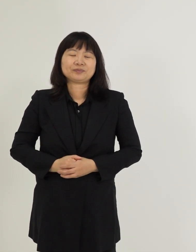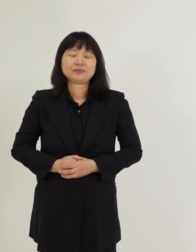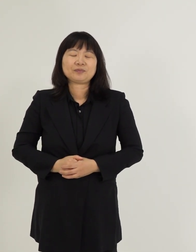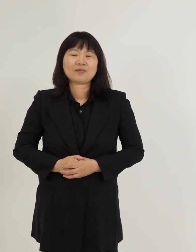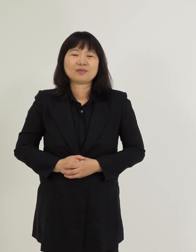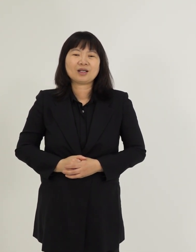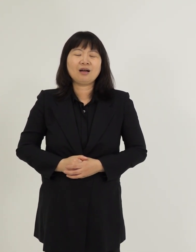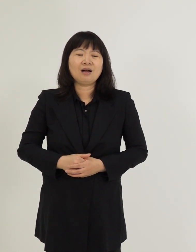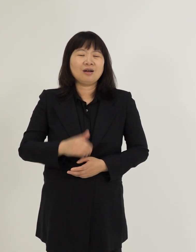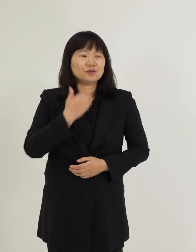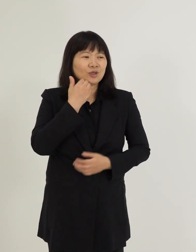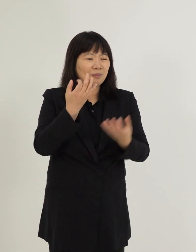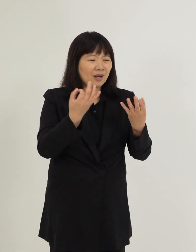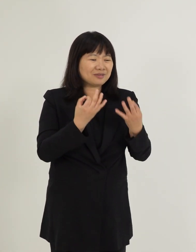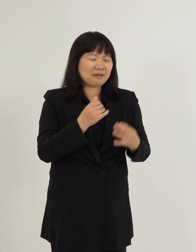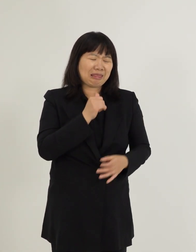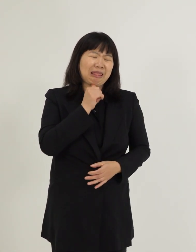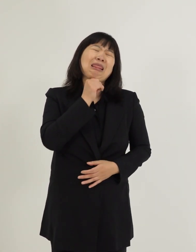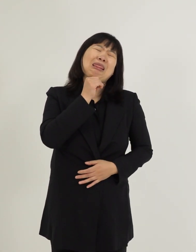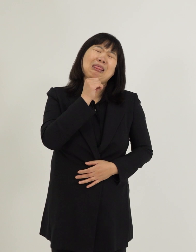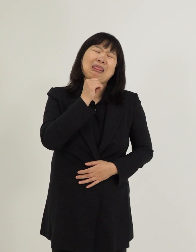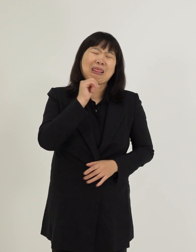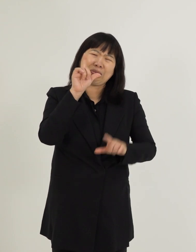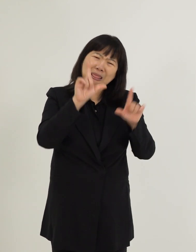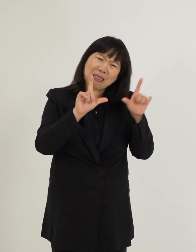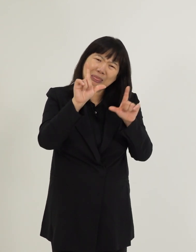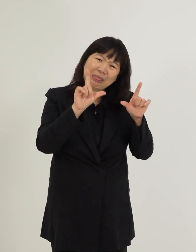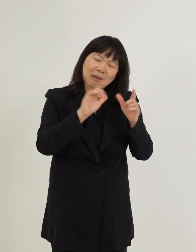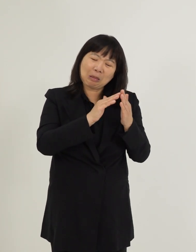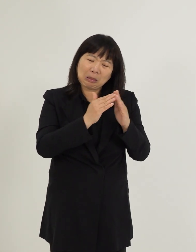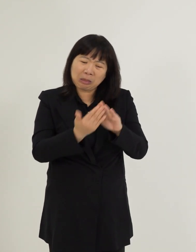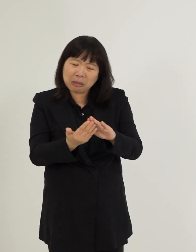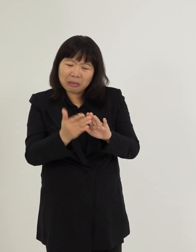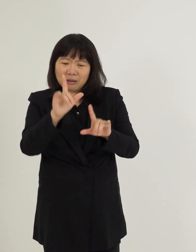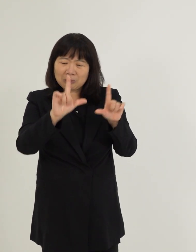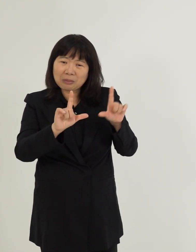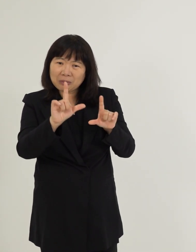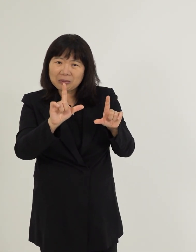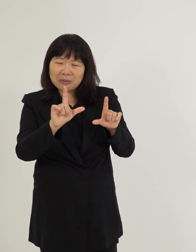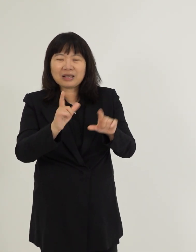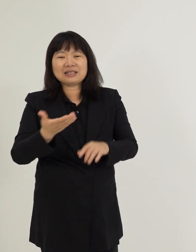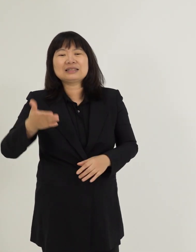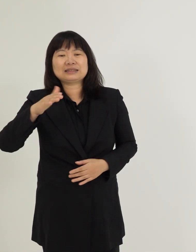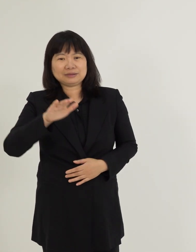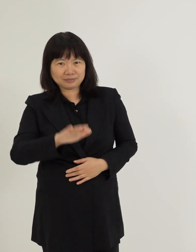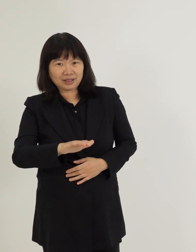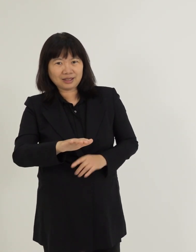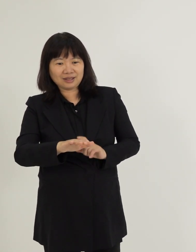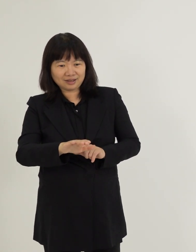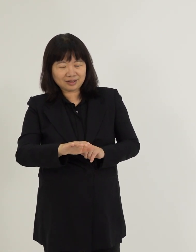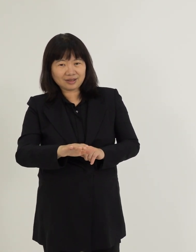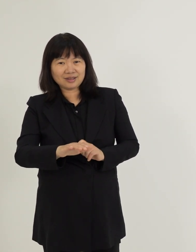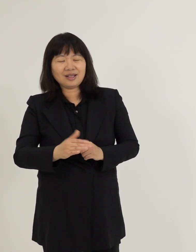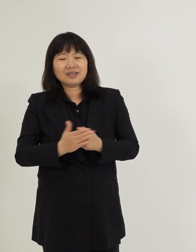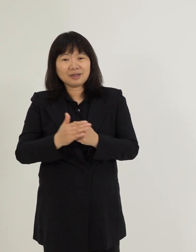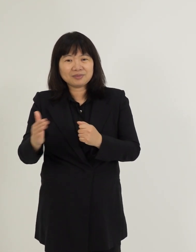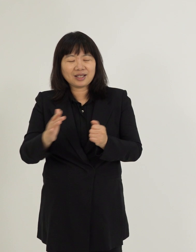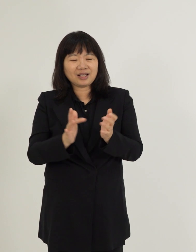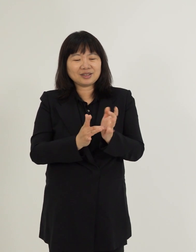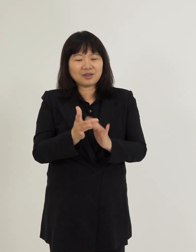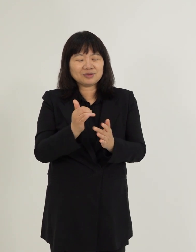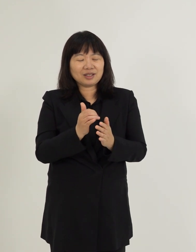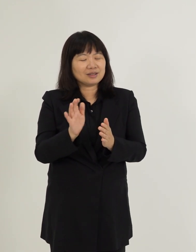그래서 예수님은 일부러 이 예루살렘 길을 들어오실 때 공고하고 처참한 인생들이 모여 사는